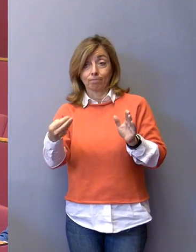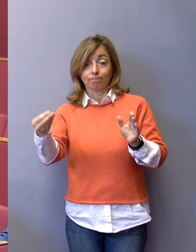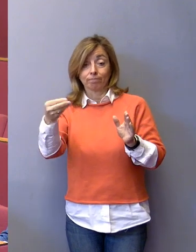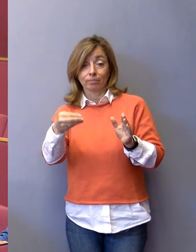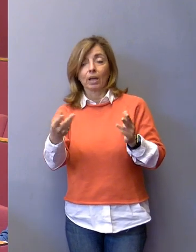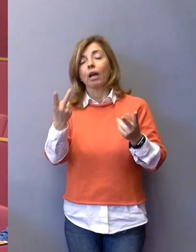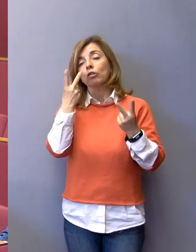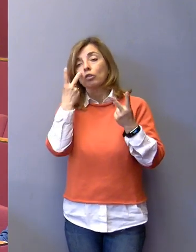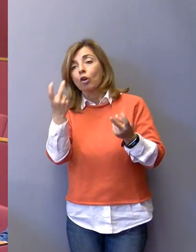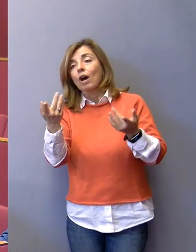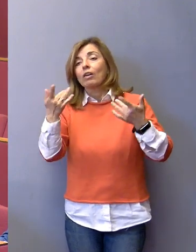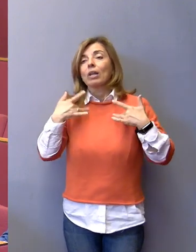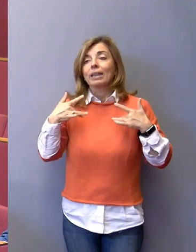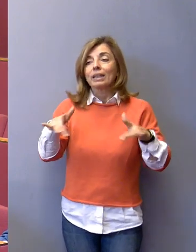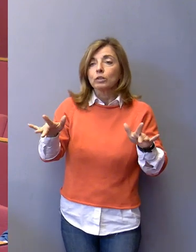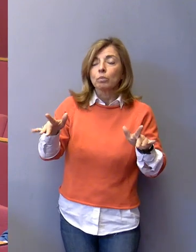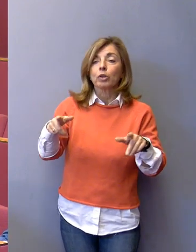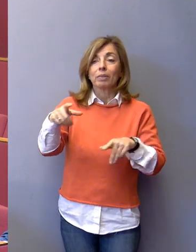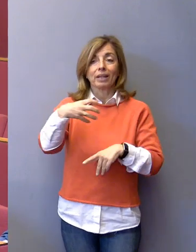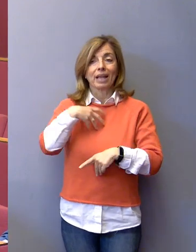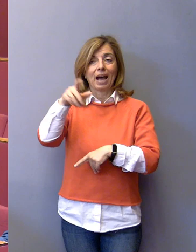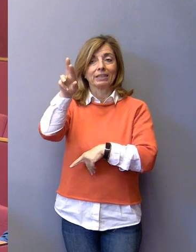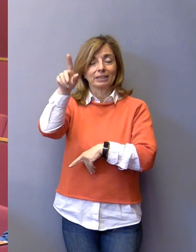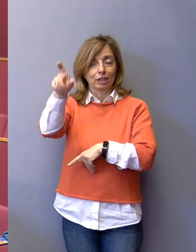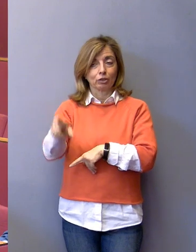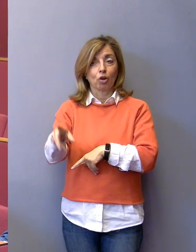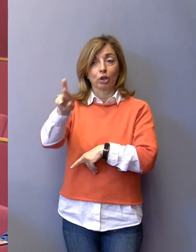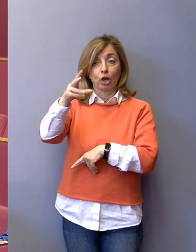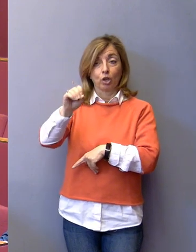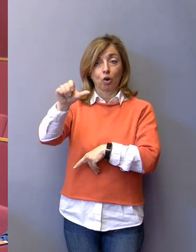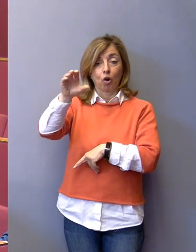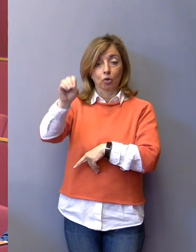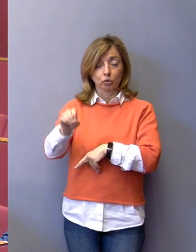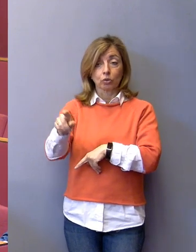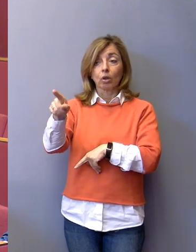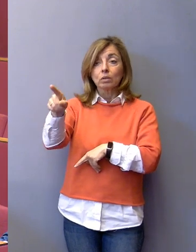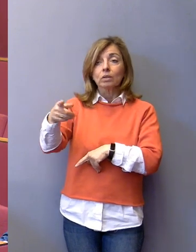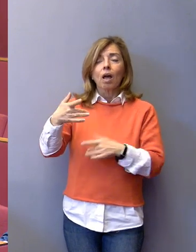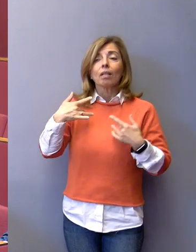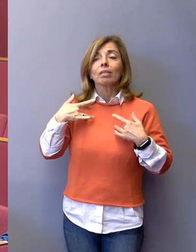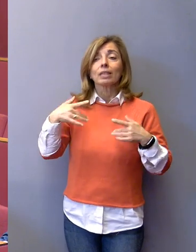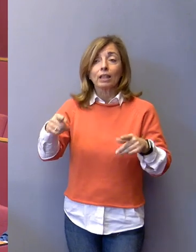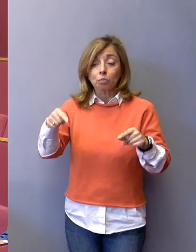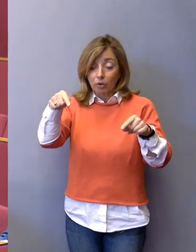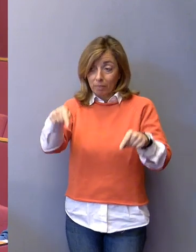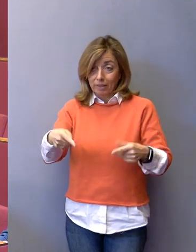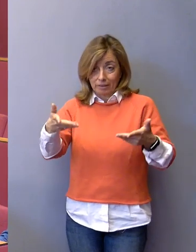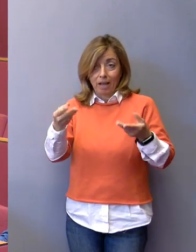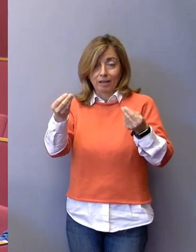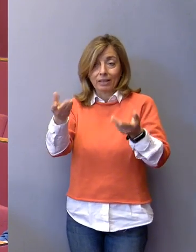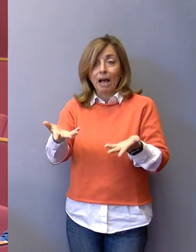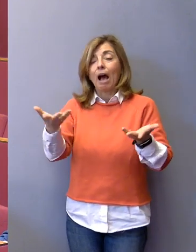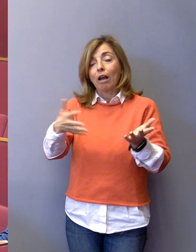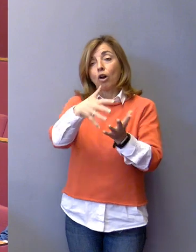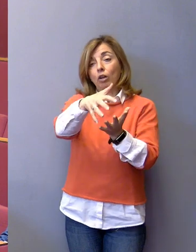come una disponibilità dell'assessora rosso Teve la disponibilità viene data anche in aula modifichiamo il documento e votiamolo ma disponibilità